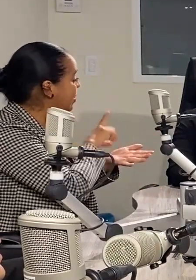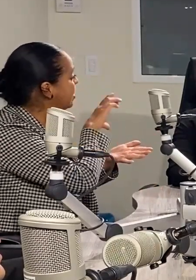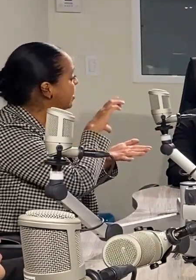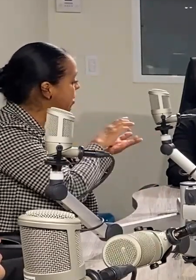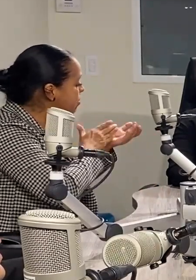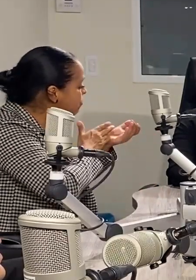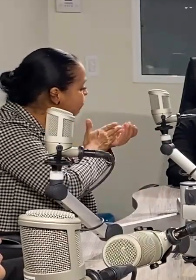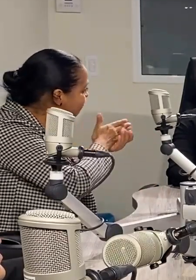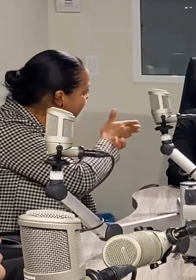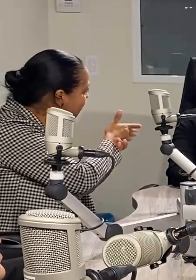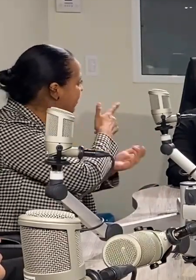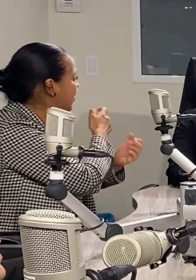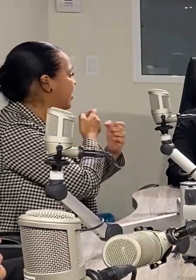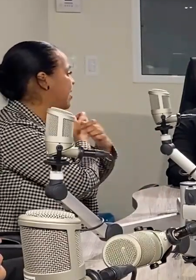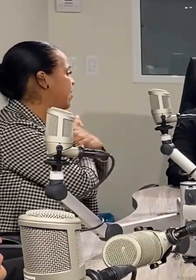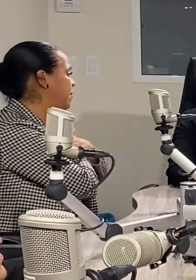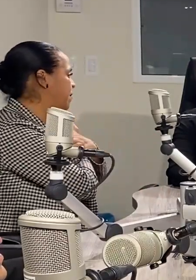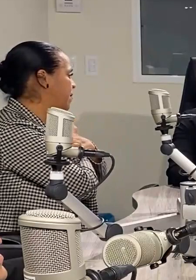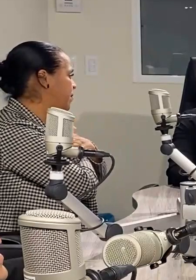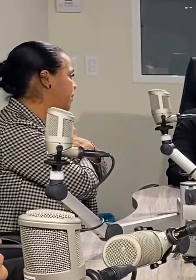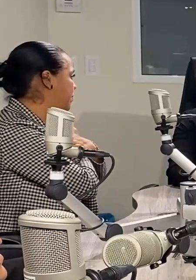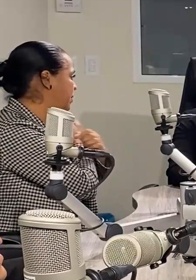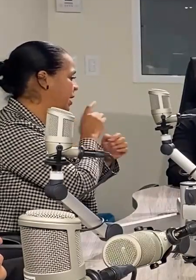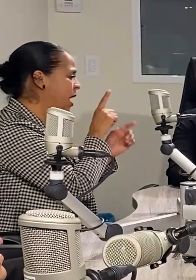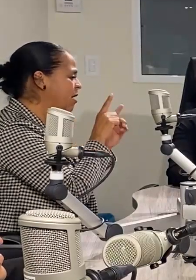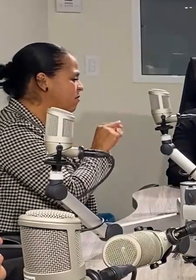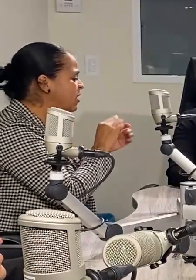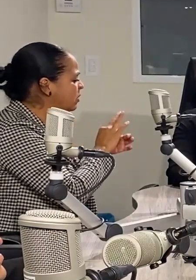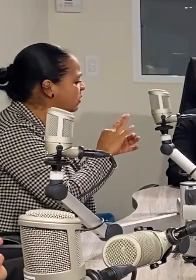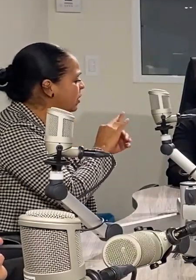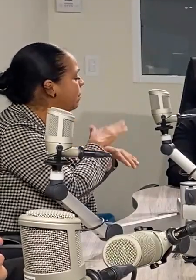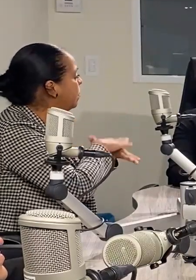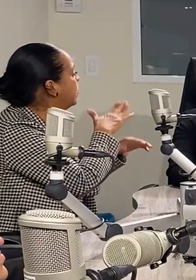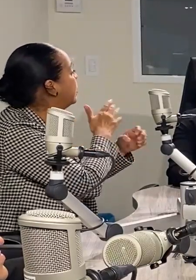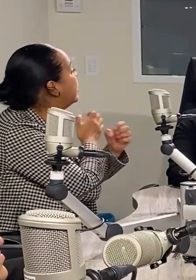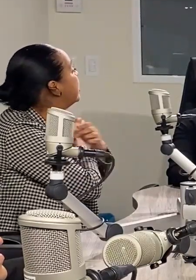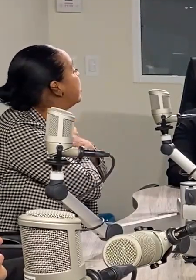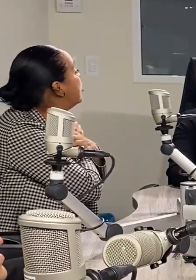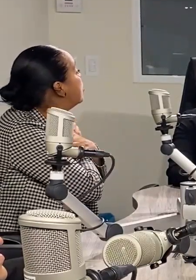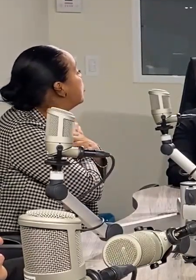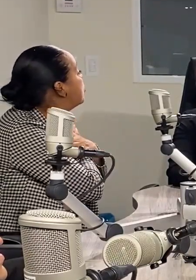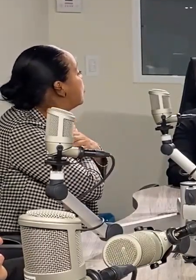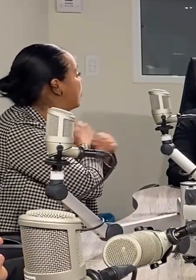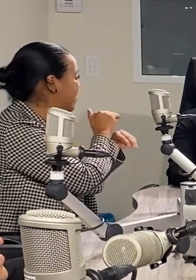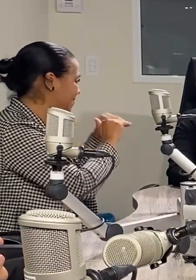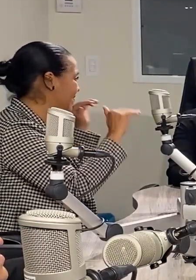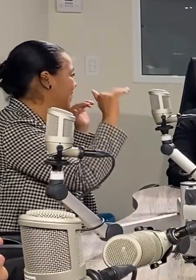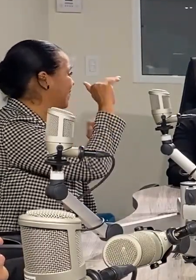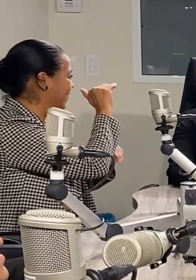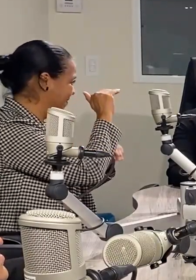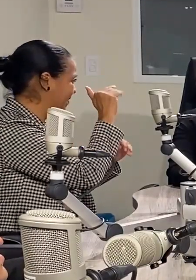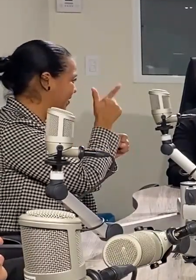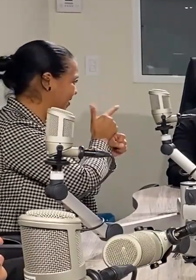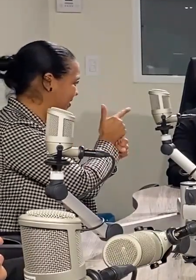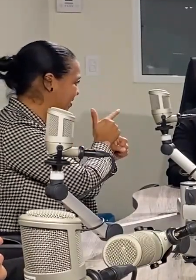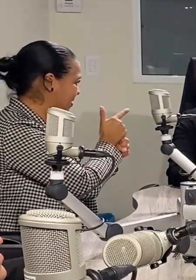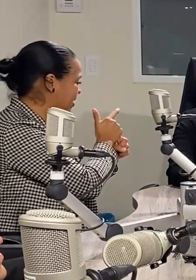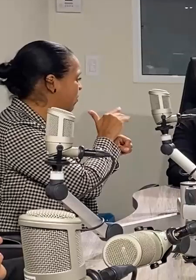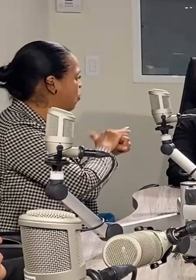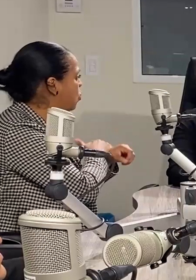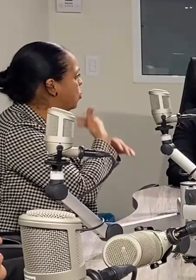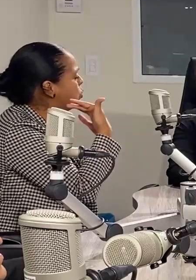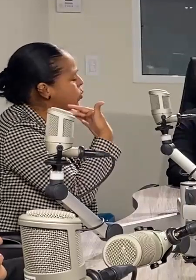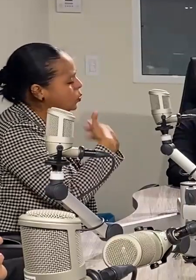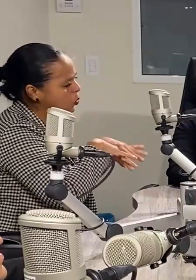acceso que tienen a la educación. Específicamente hablaron acerca de la educación en el nivel superior, ya que la cifra